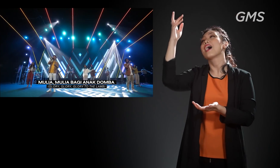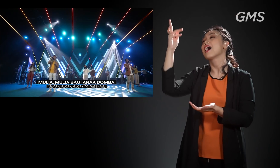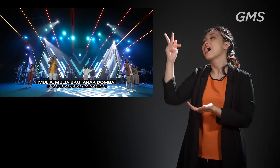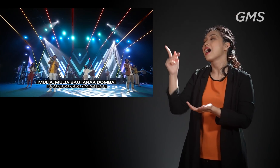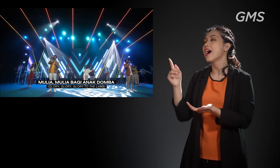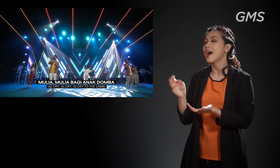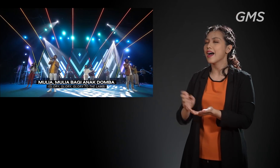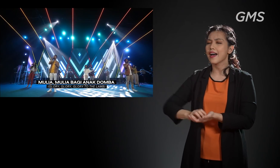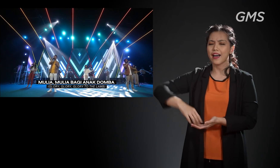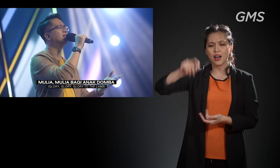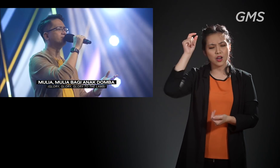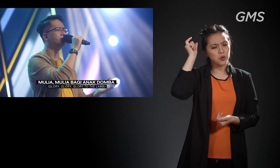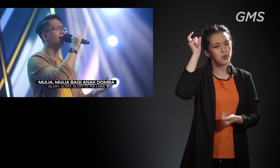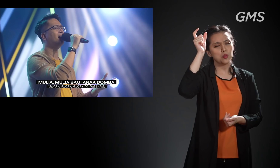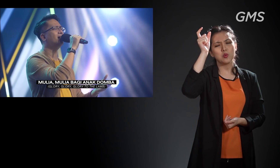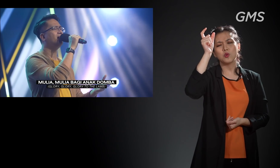Mulia